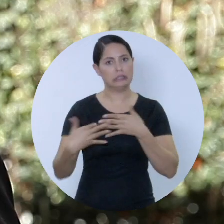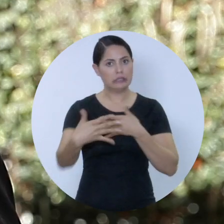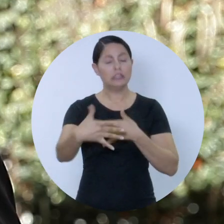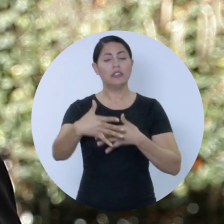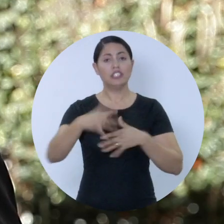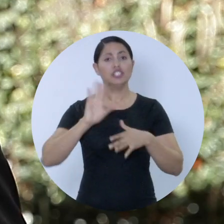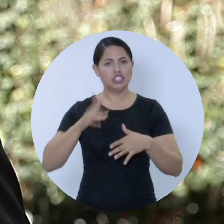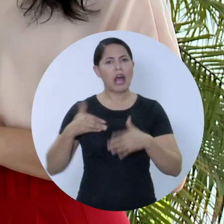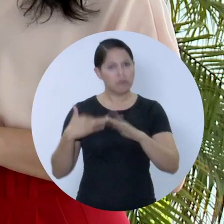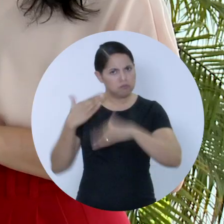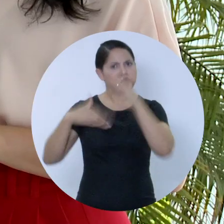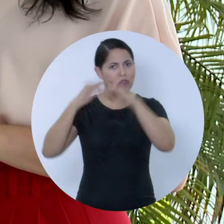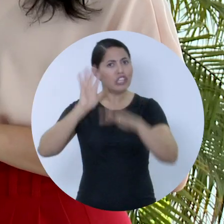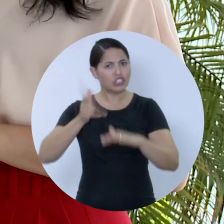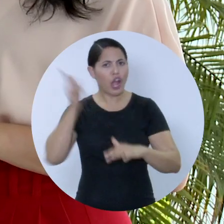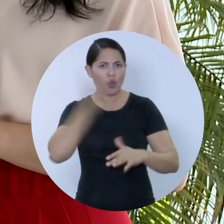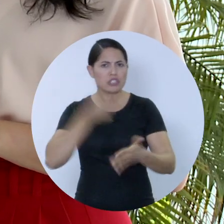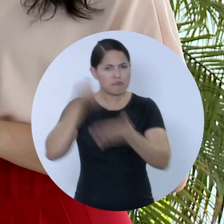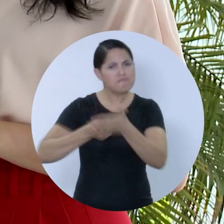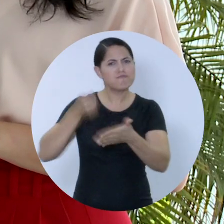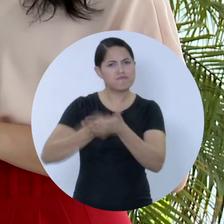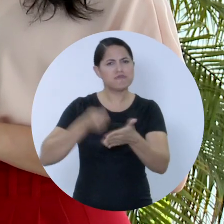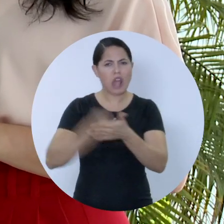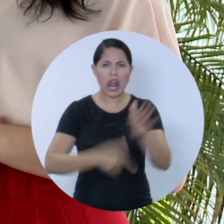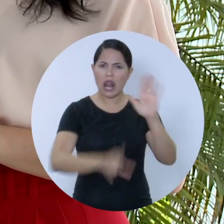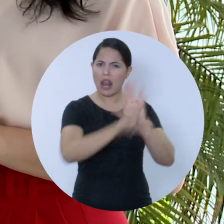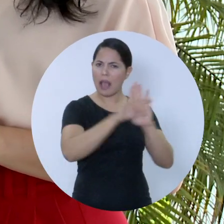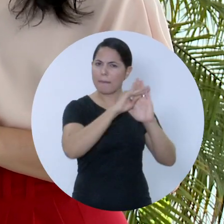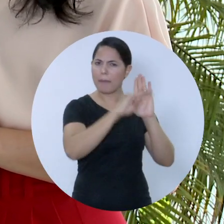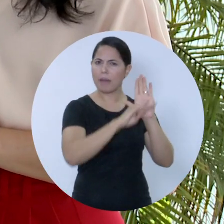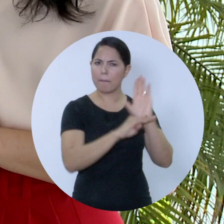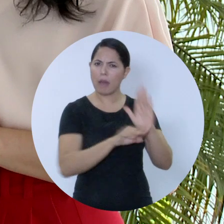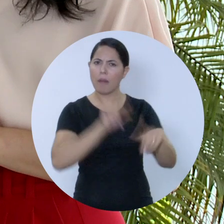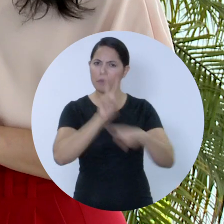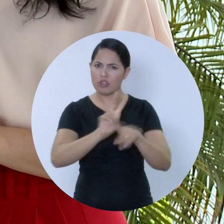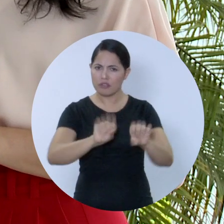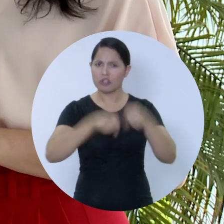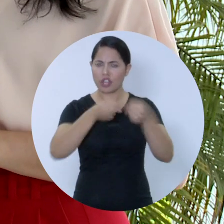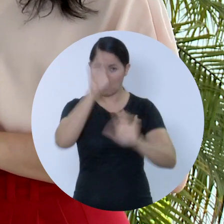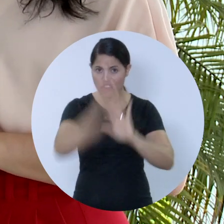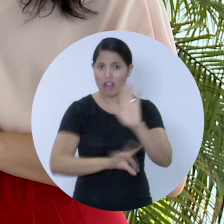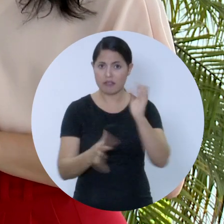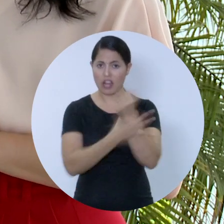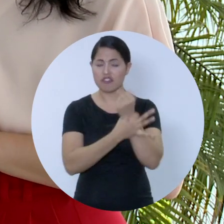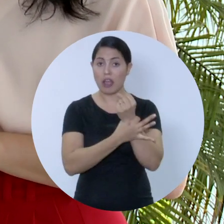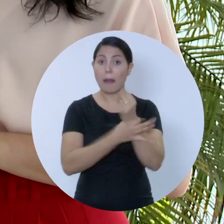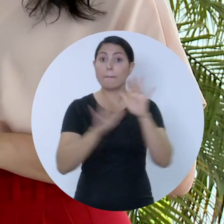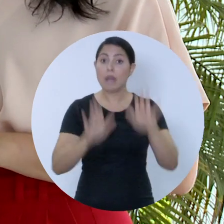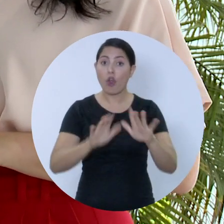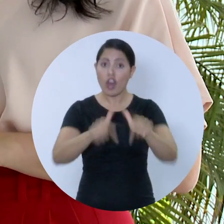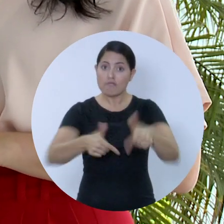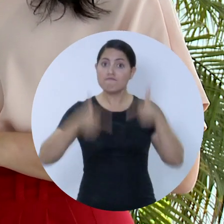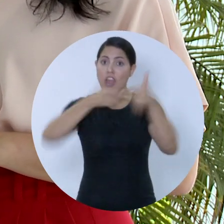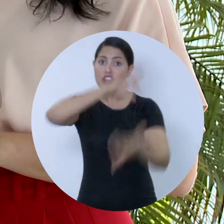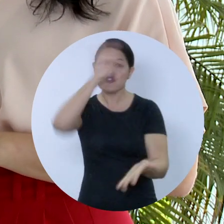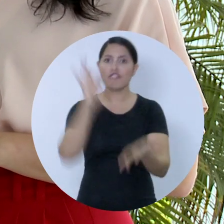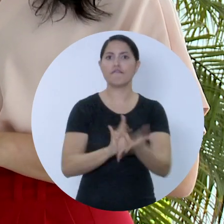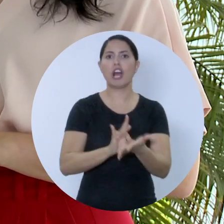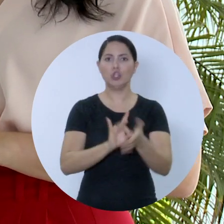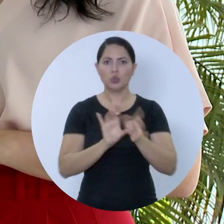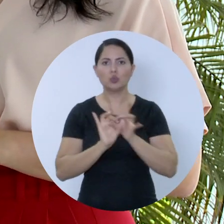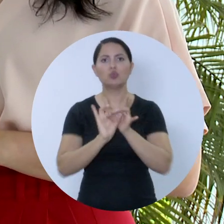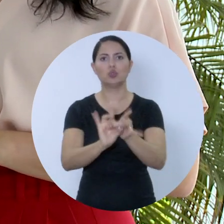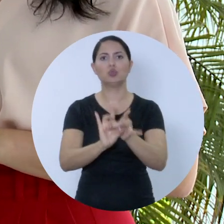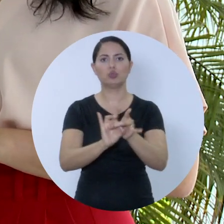enormes pela frente. Muito já se avançou, é verdade, por conta da legislação que promove e protege esses direitos. Mas agora chegou a